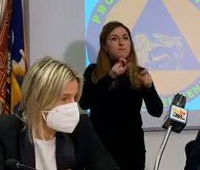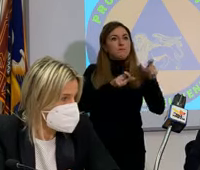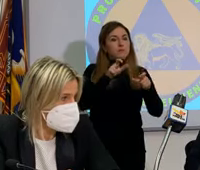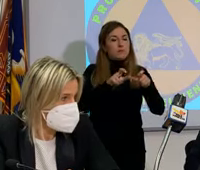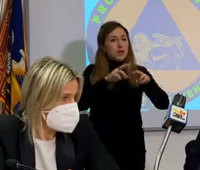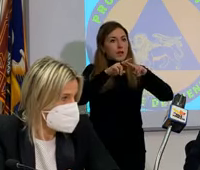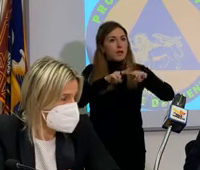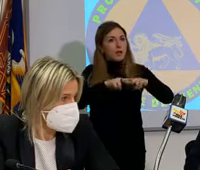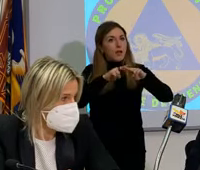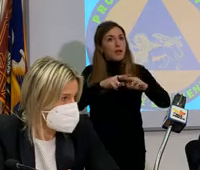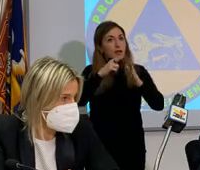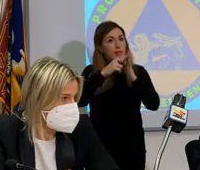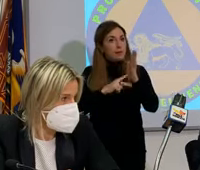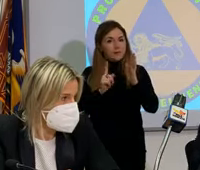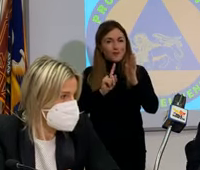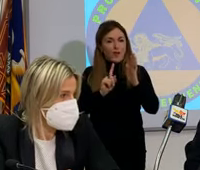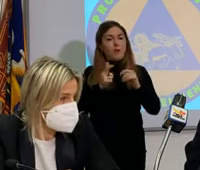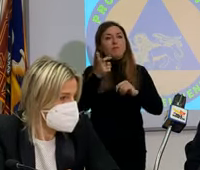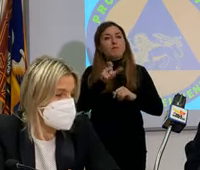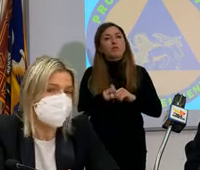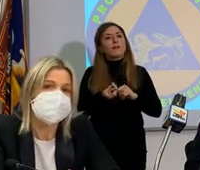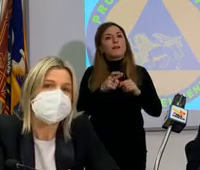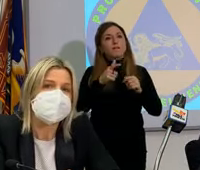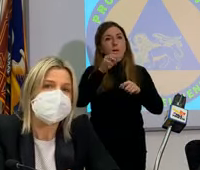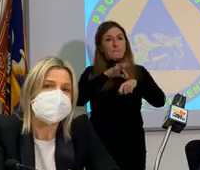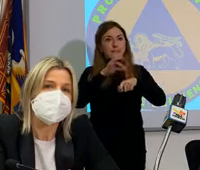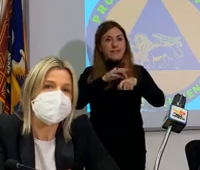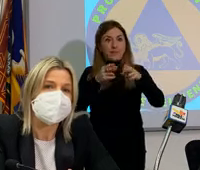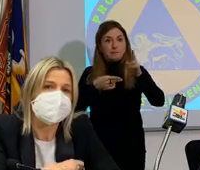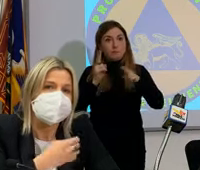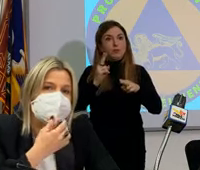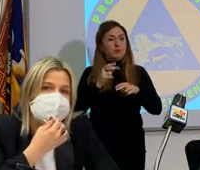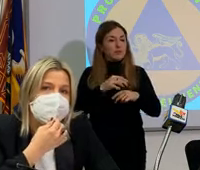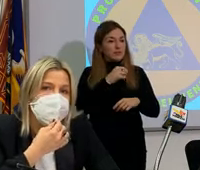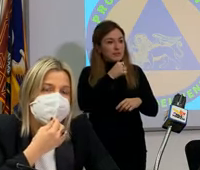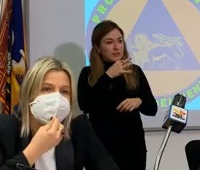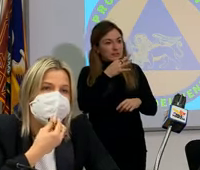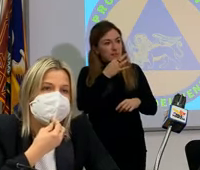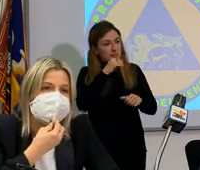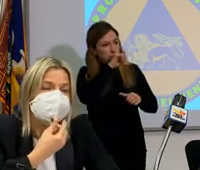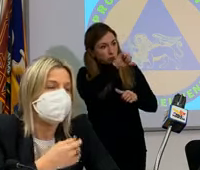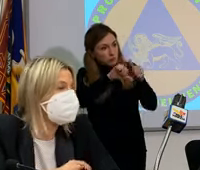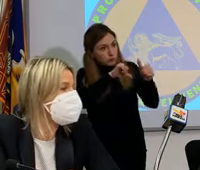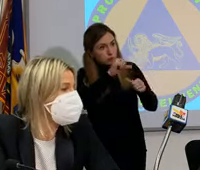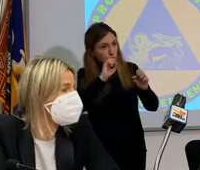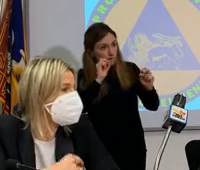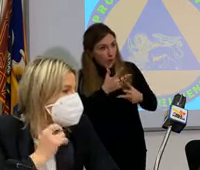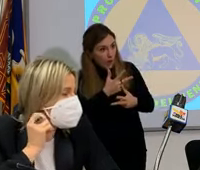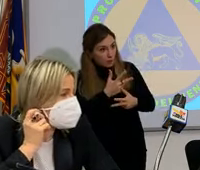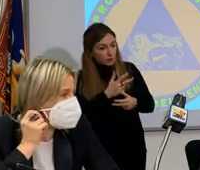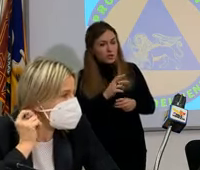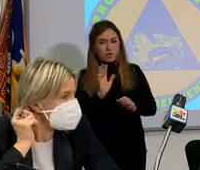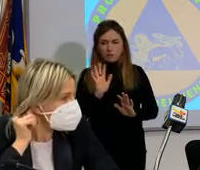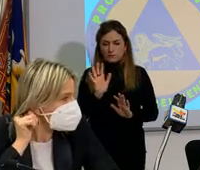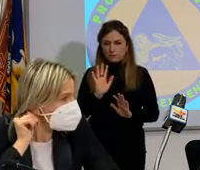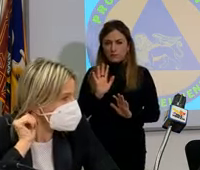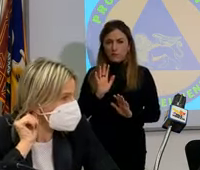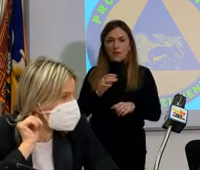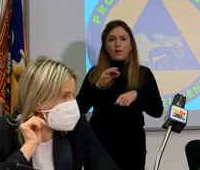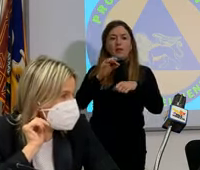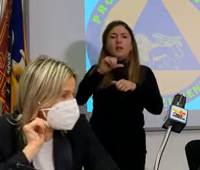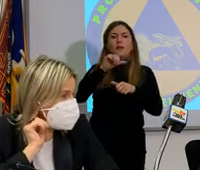che sono più pazienti ognuno ricoverato per un certo turn over e pie veloce la stessa veloce no quello di parte di